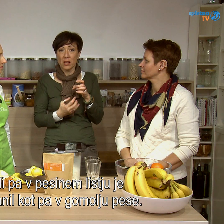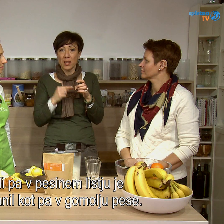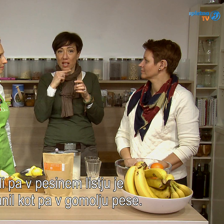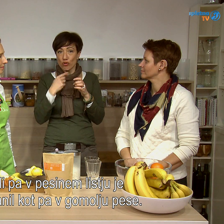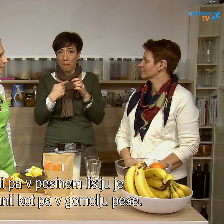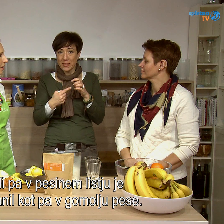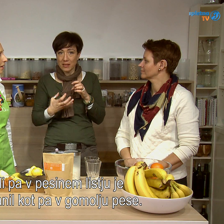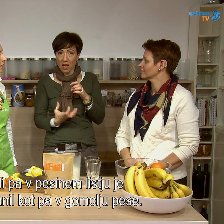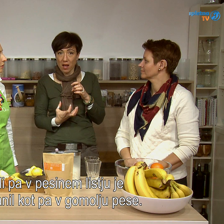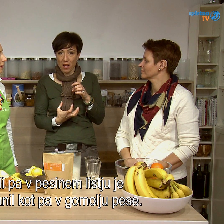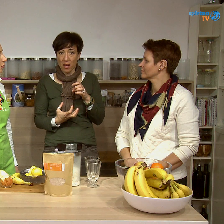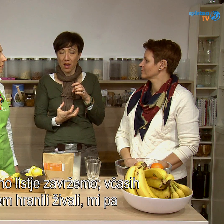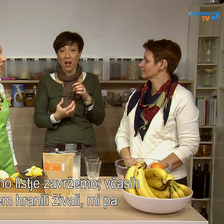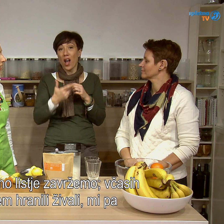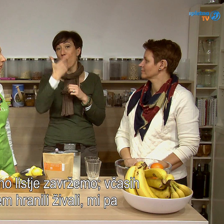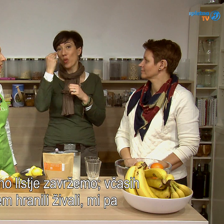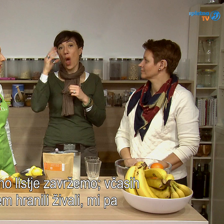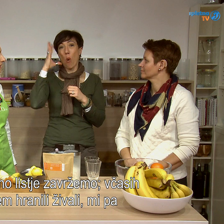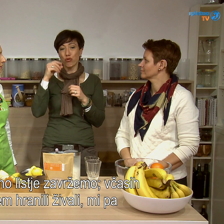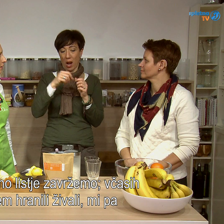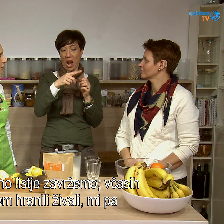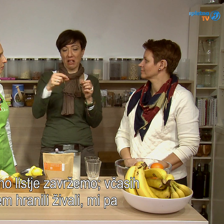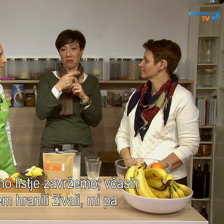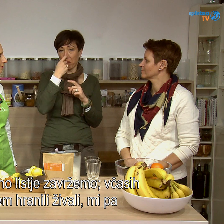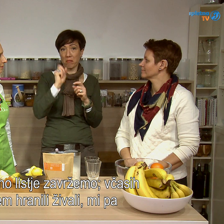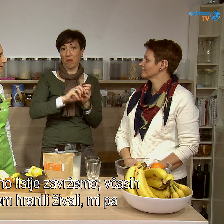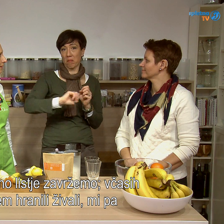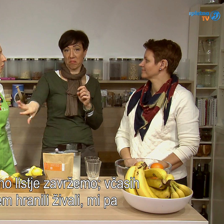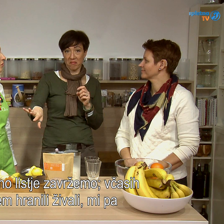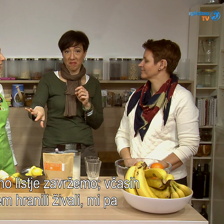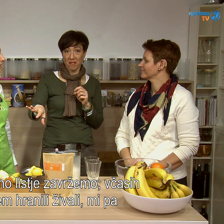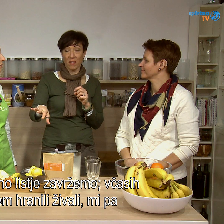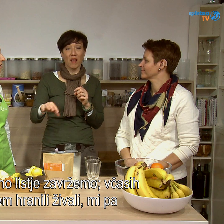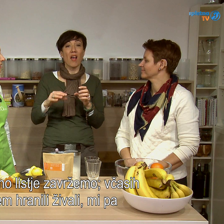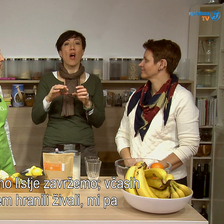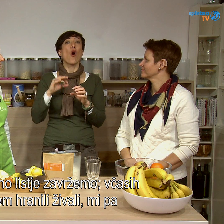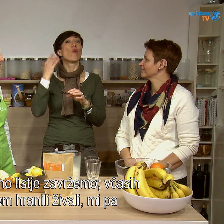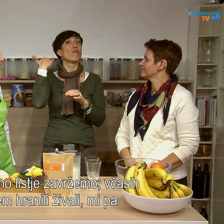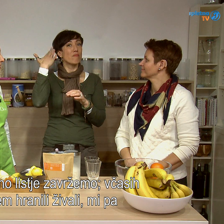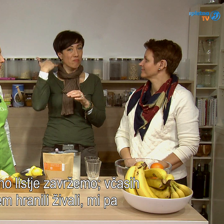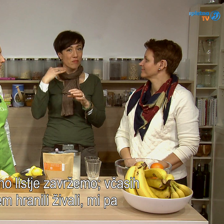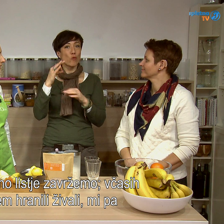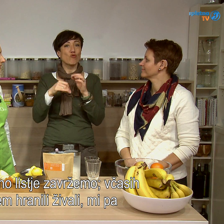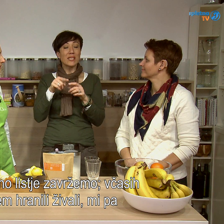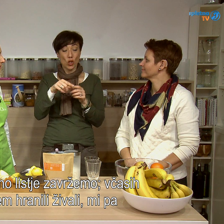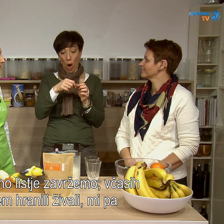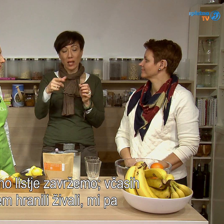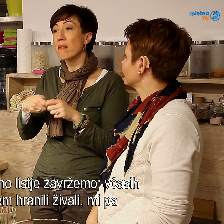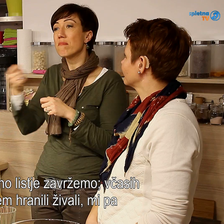pese. Ljudje običajno listje zavržemo, včasih so z listjem hranili